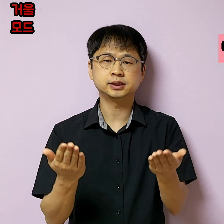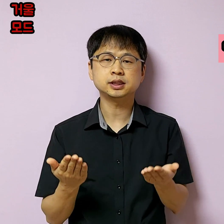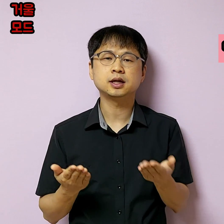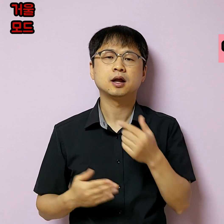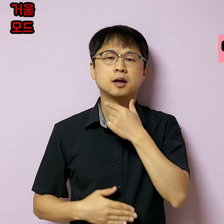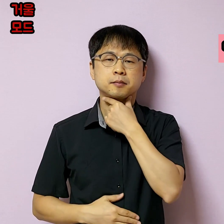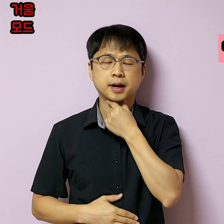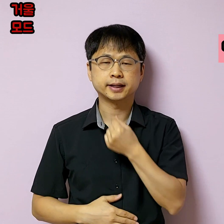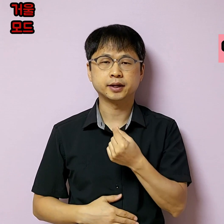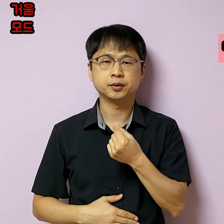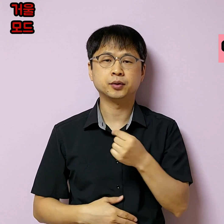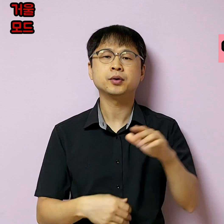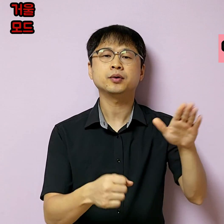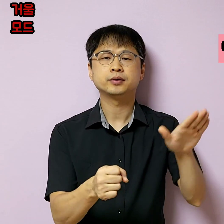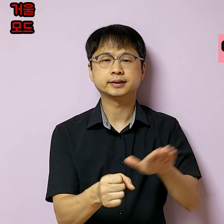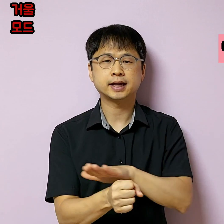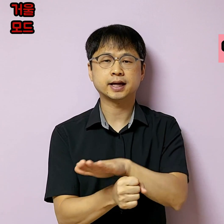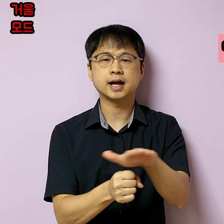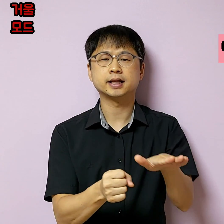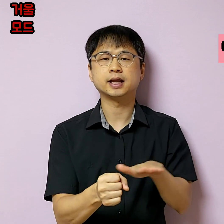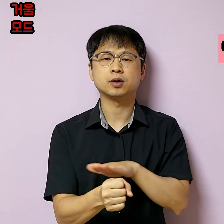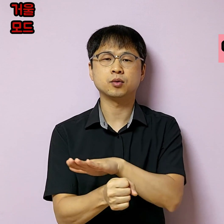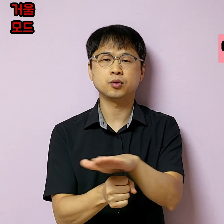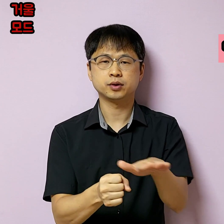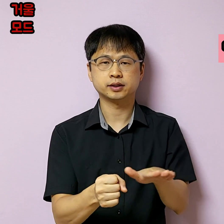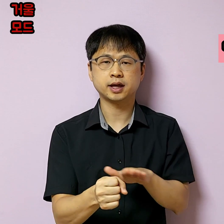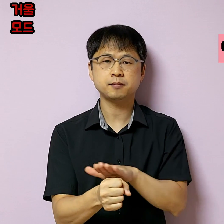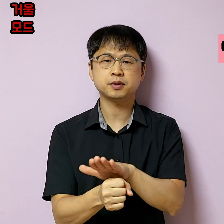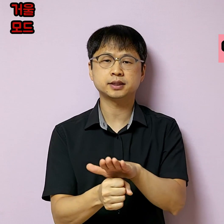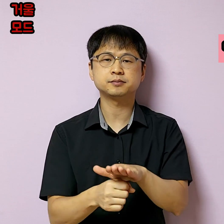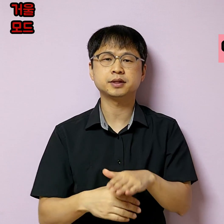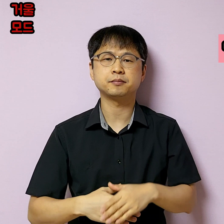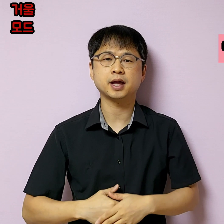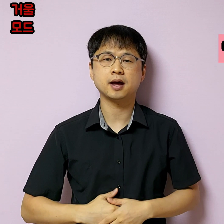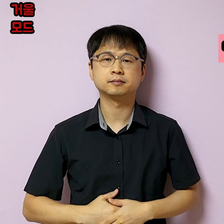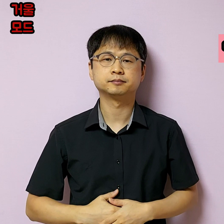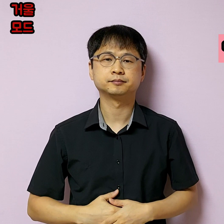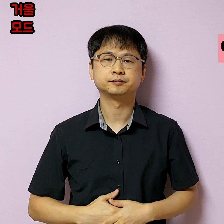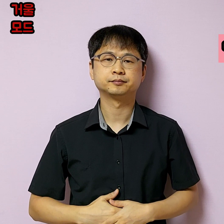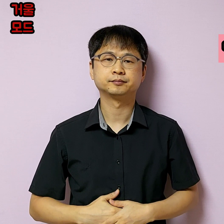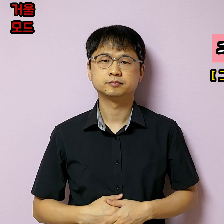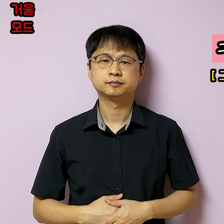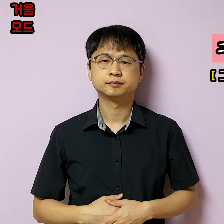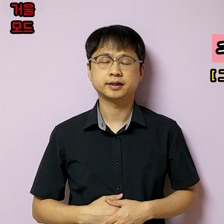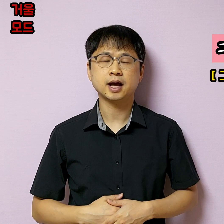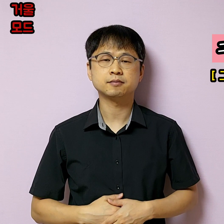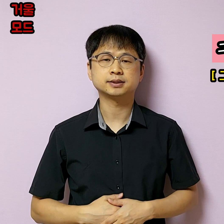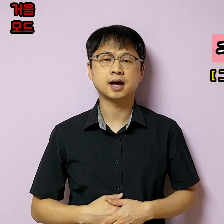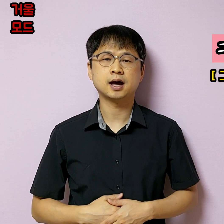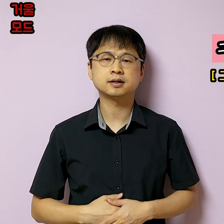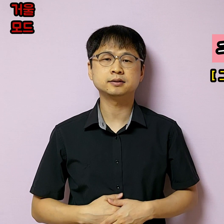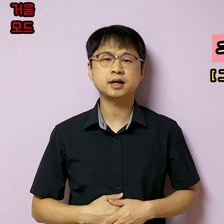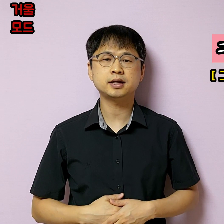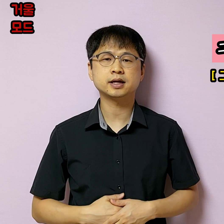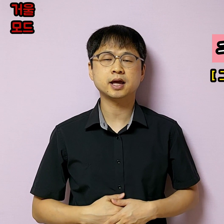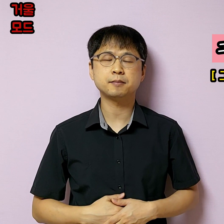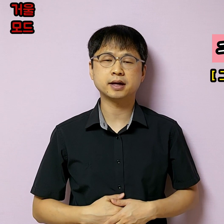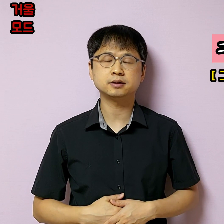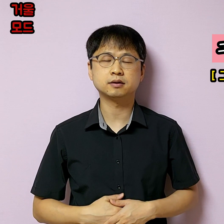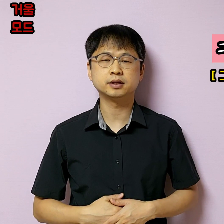받아주길 바래요 사랑한다고 이렇게 표현하시면 됩니다. 네, 다음 가사 그댈 향해 말을 건넬